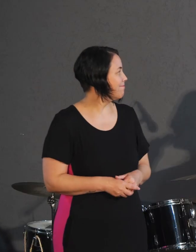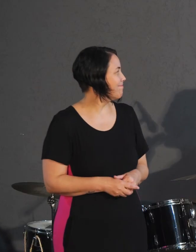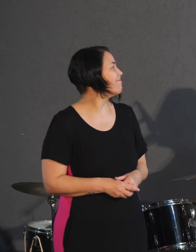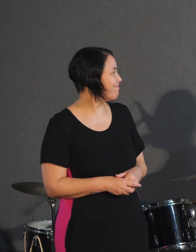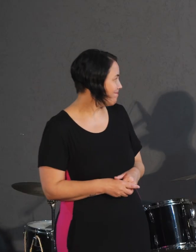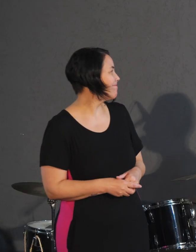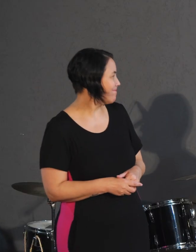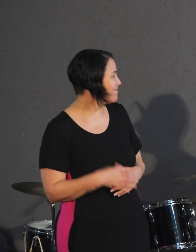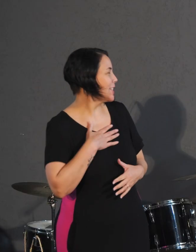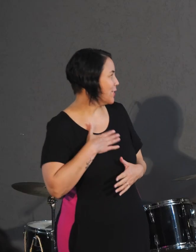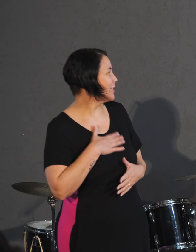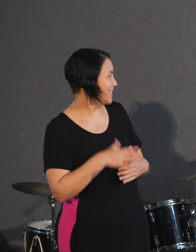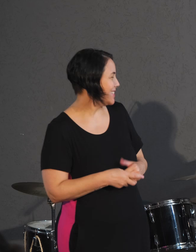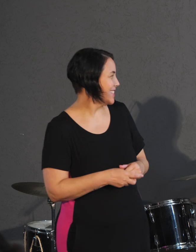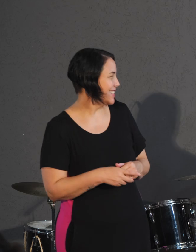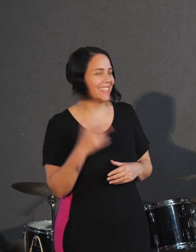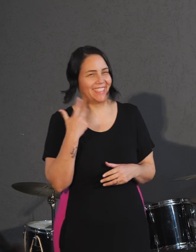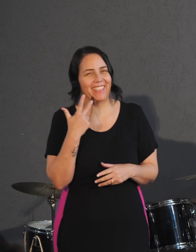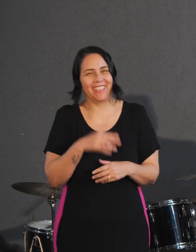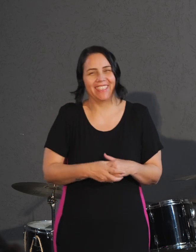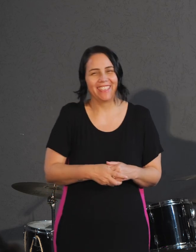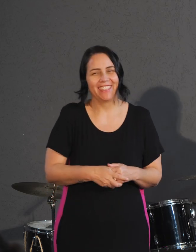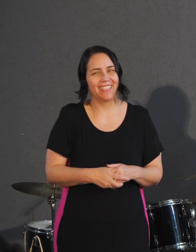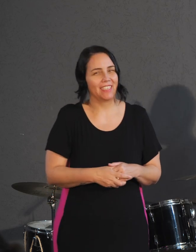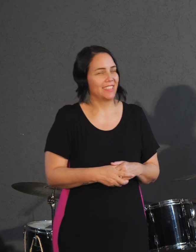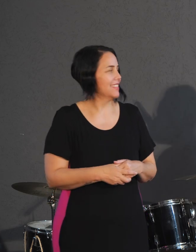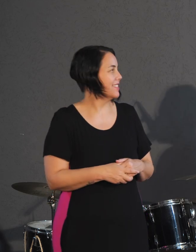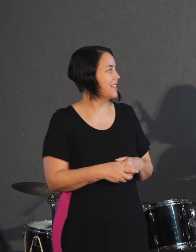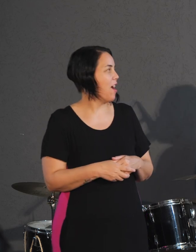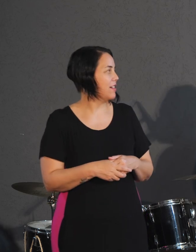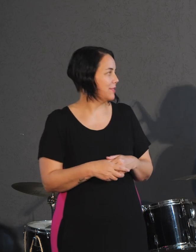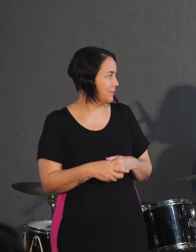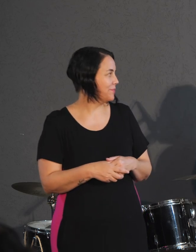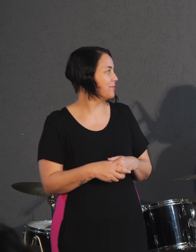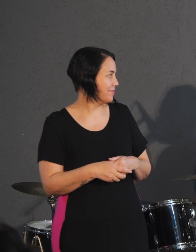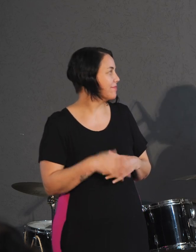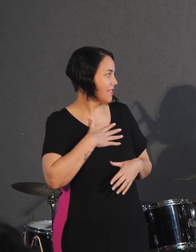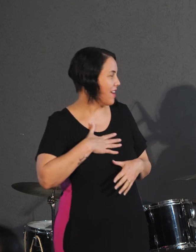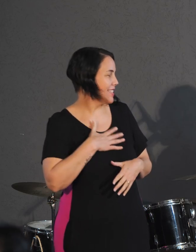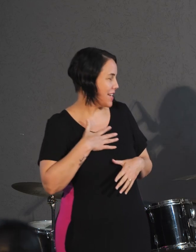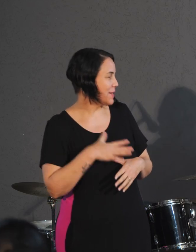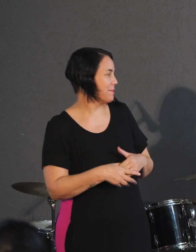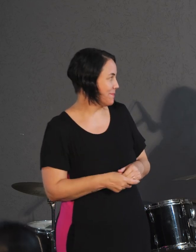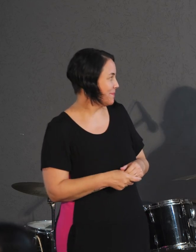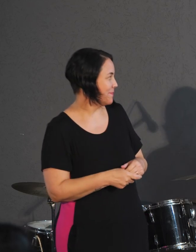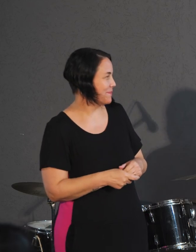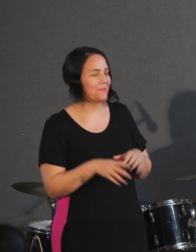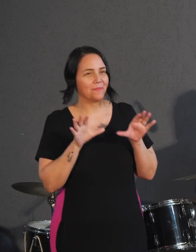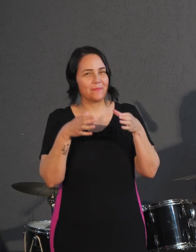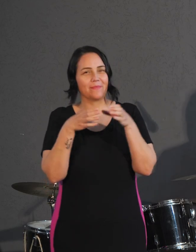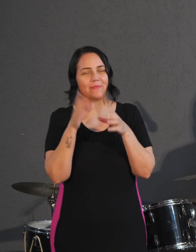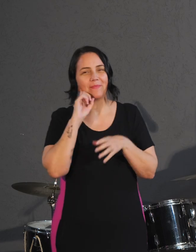Né, Clary? Tá gostando? Ah, então tá bom. A comunidade dos surdos tá gostando aí, Clary? Tá todo